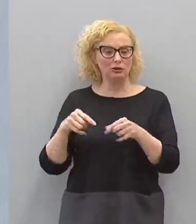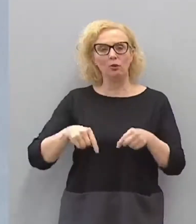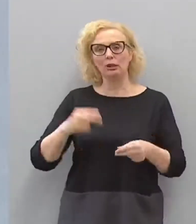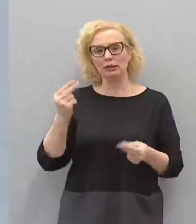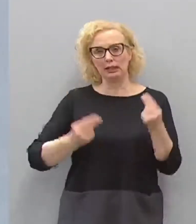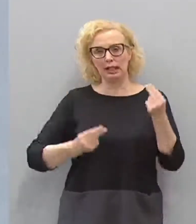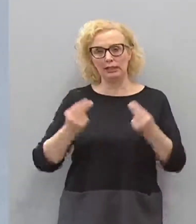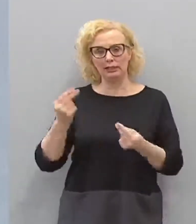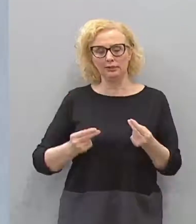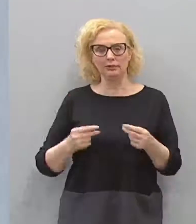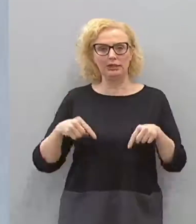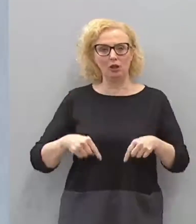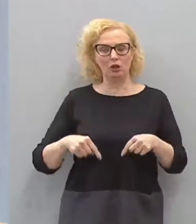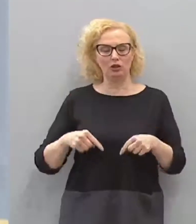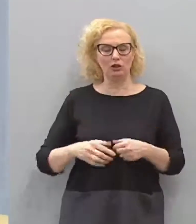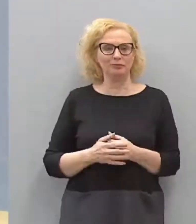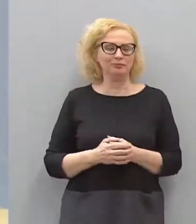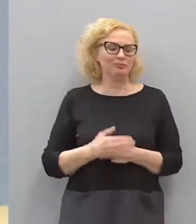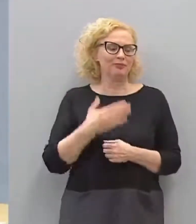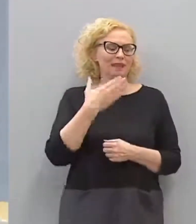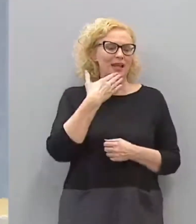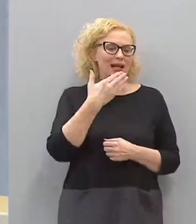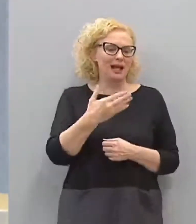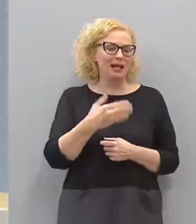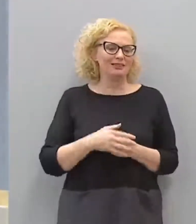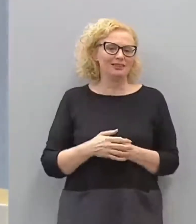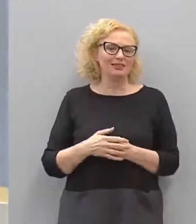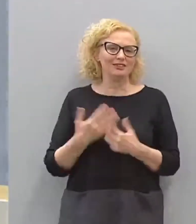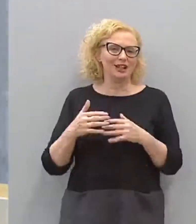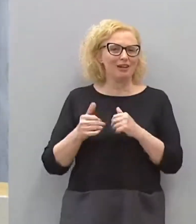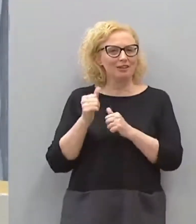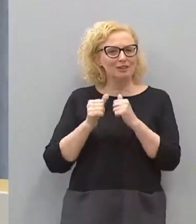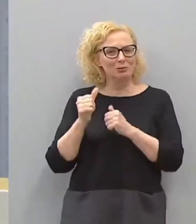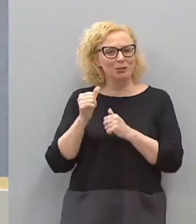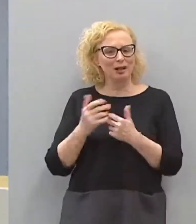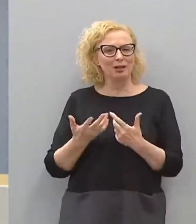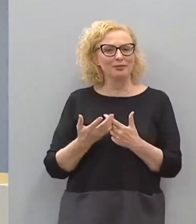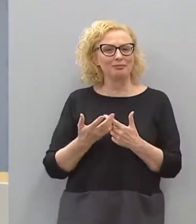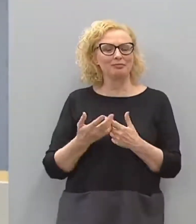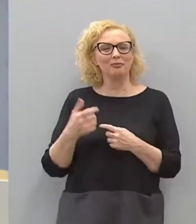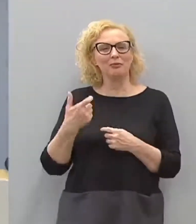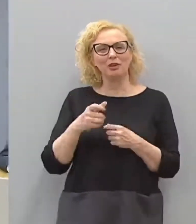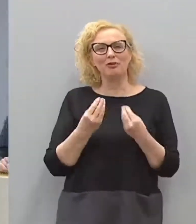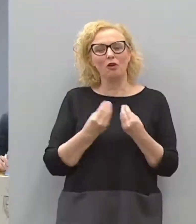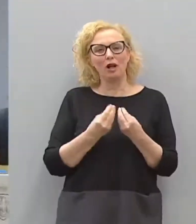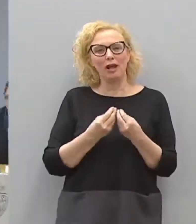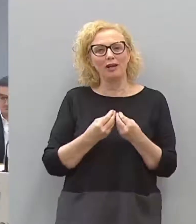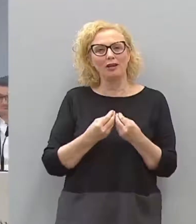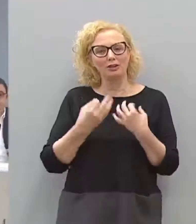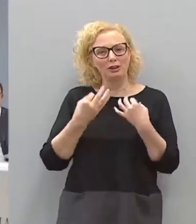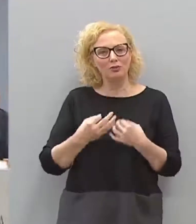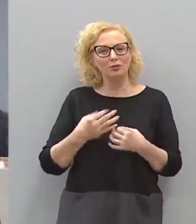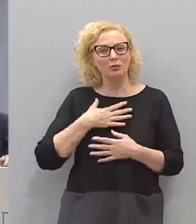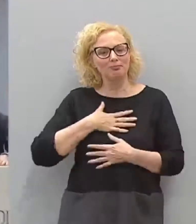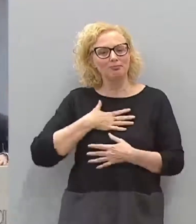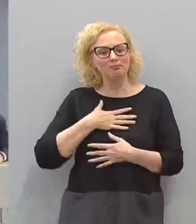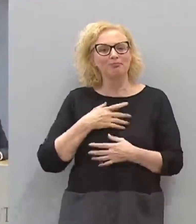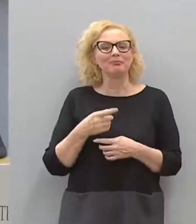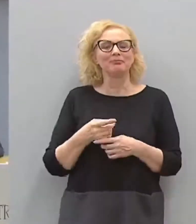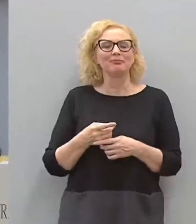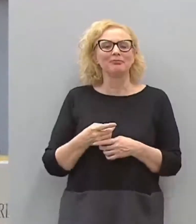ad oggi un'anticipazione assessore che il collega non hanno sicuramente apprezzato e ha notato e ci